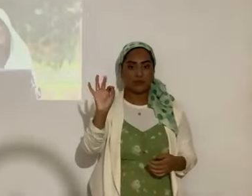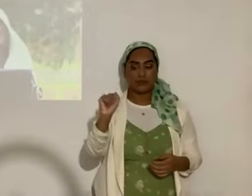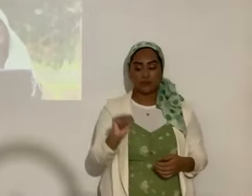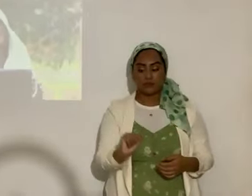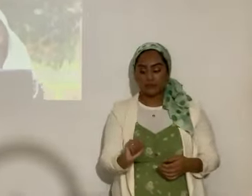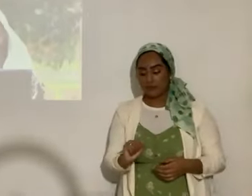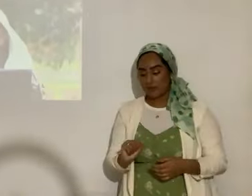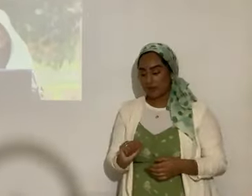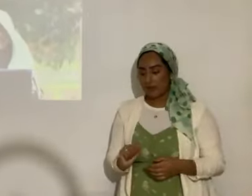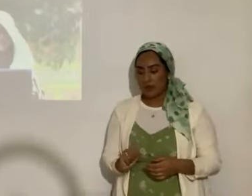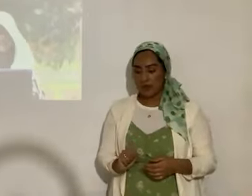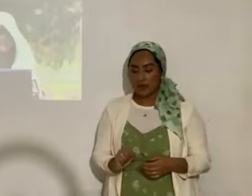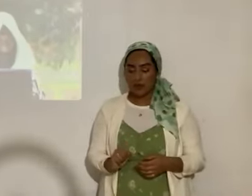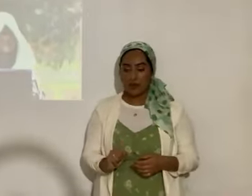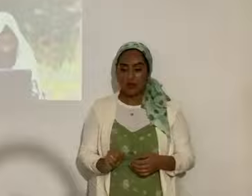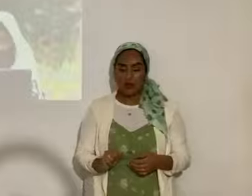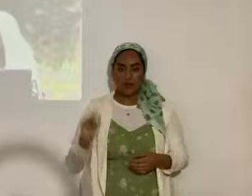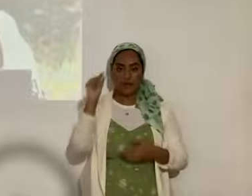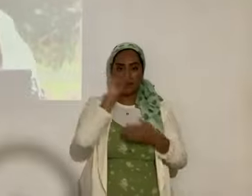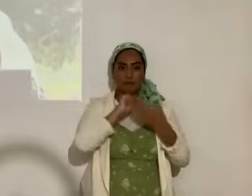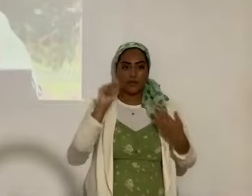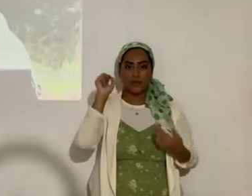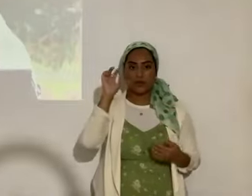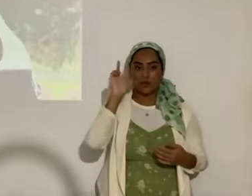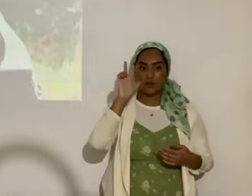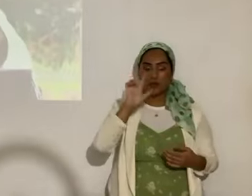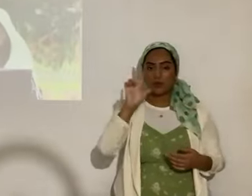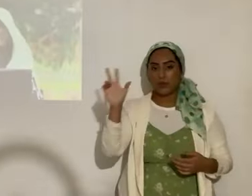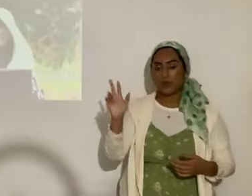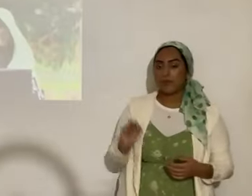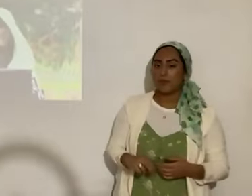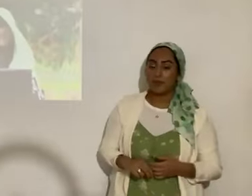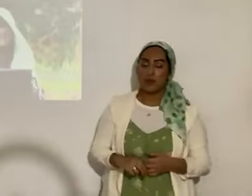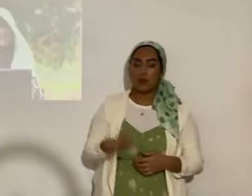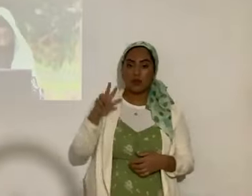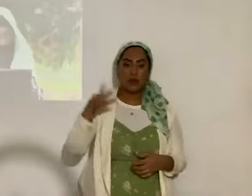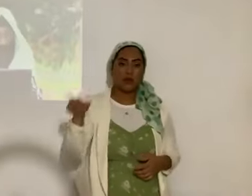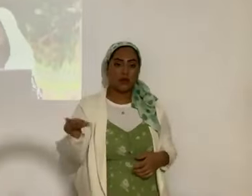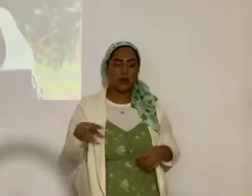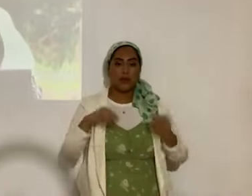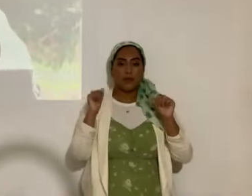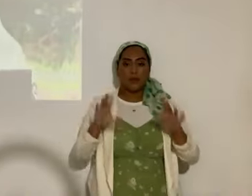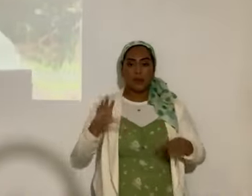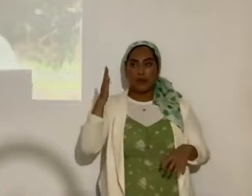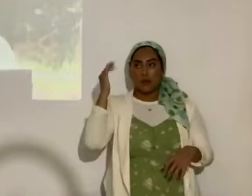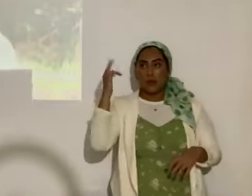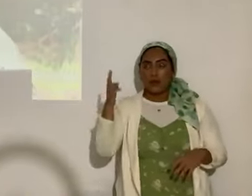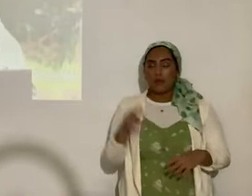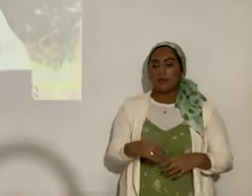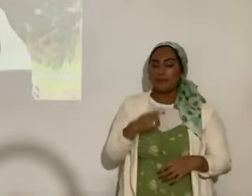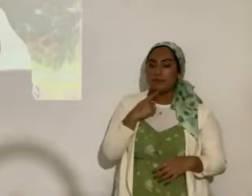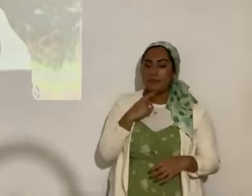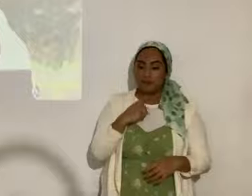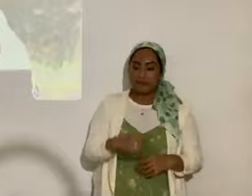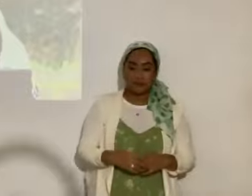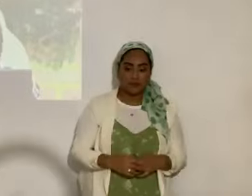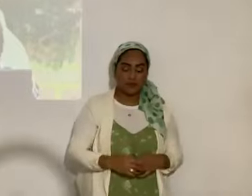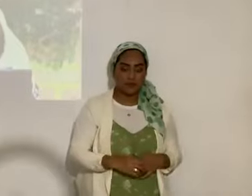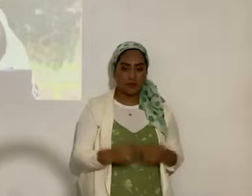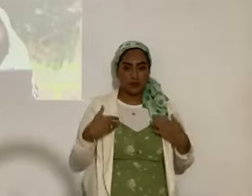en el verso verso 33 bendito es ya dice así